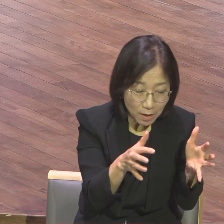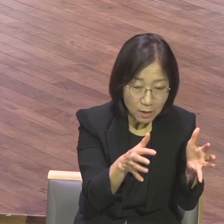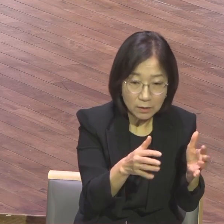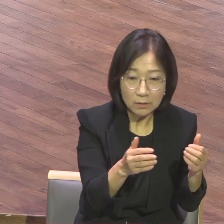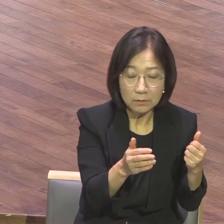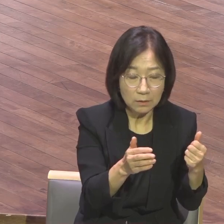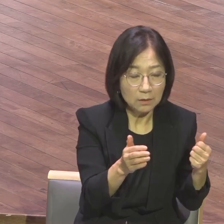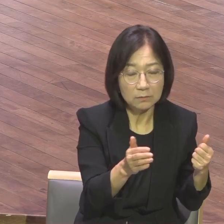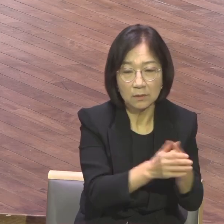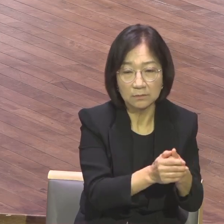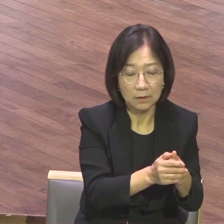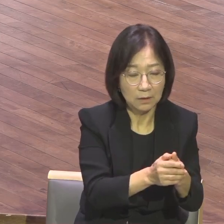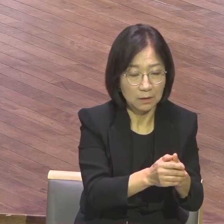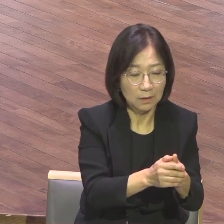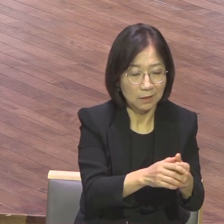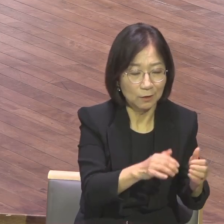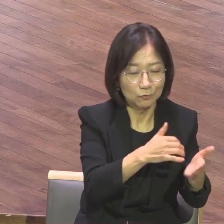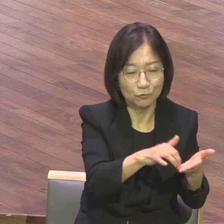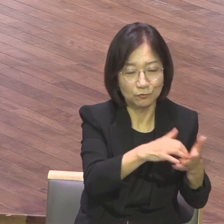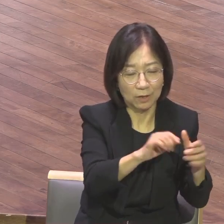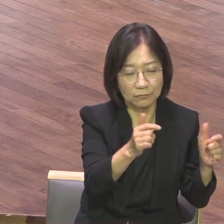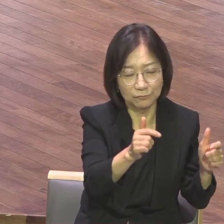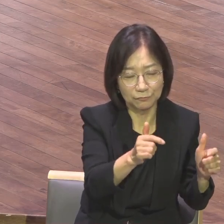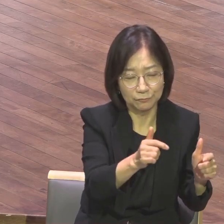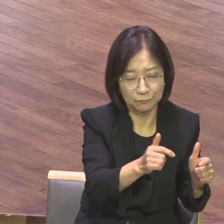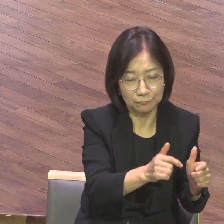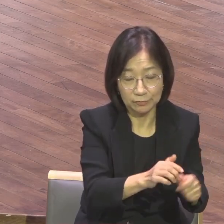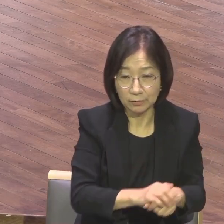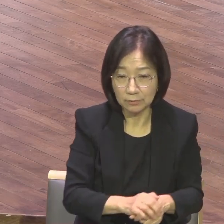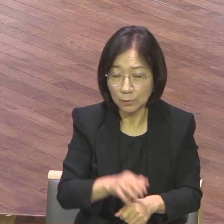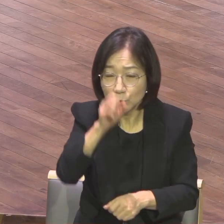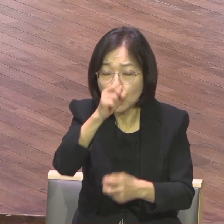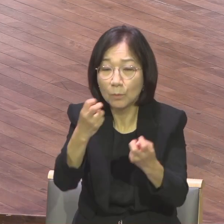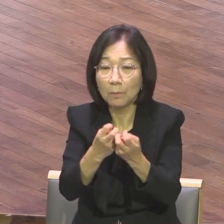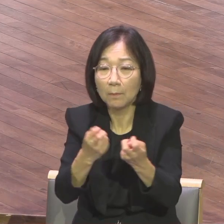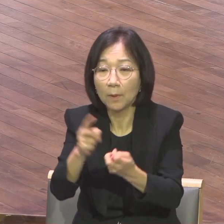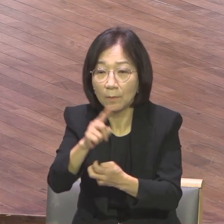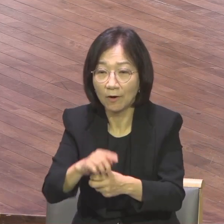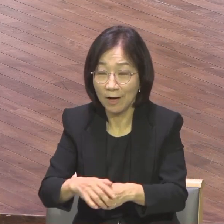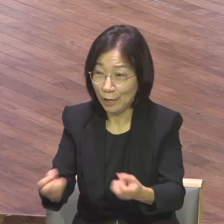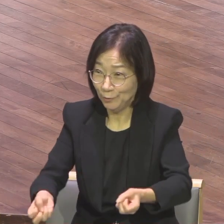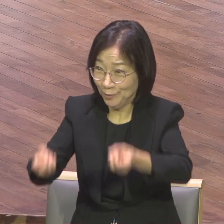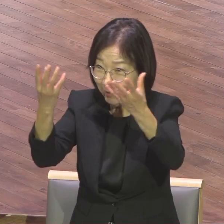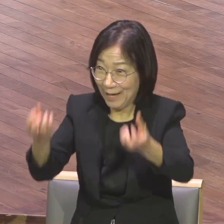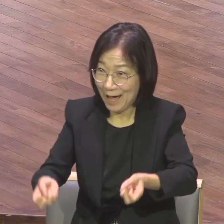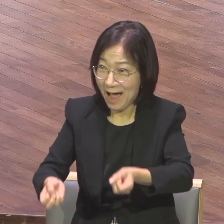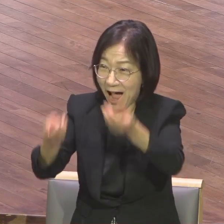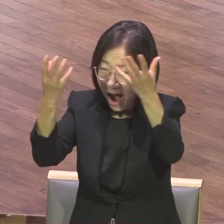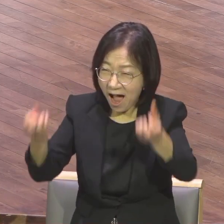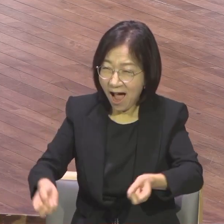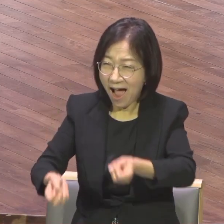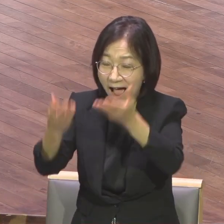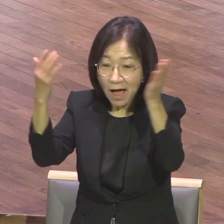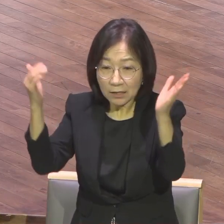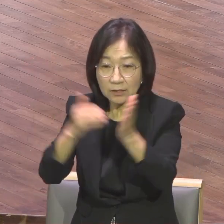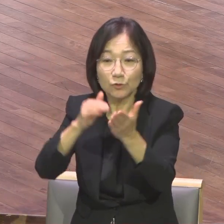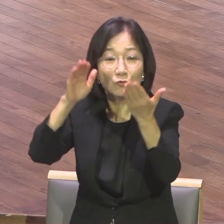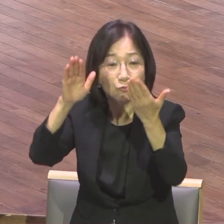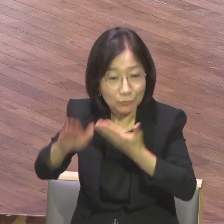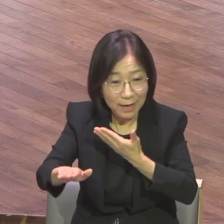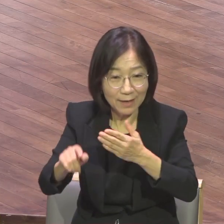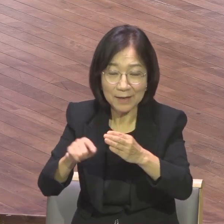축제를 즐겼으면 영적 현장을 회복하시기 바랍니다. 영적 현장, 영적 현장, 영적 현장 있어요